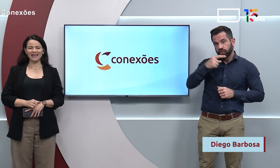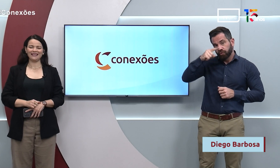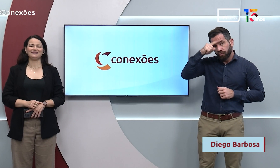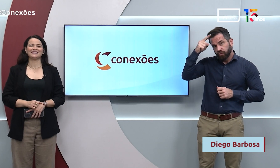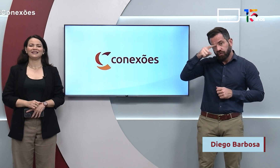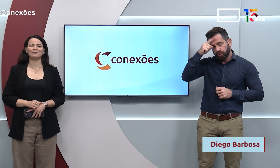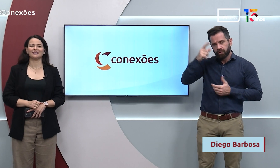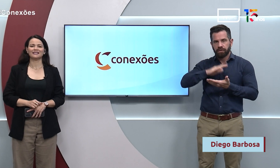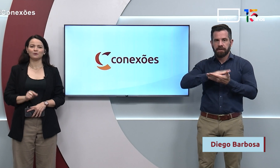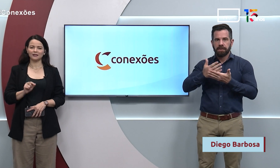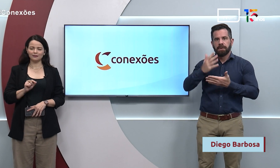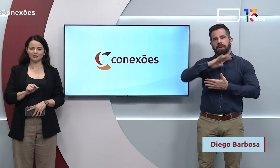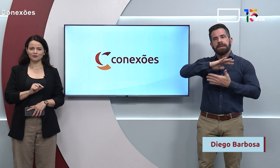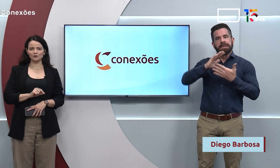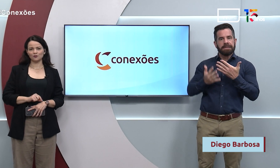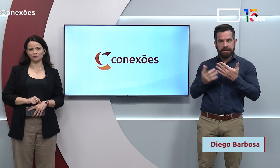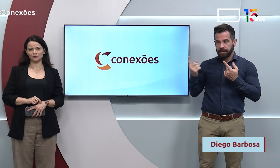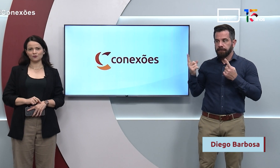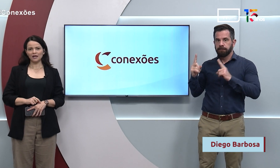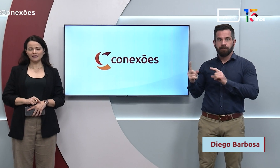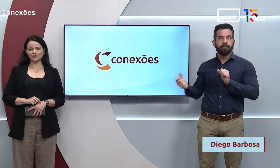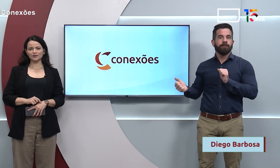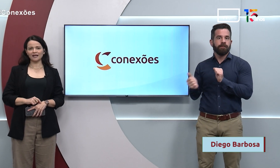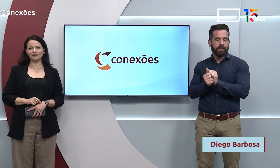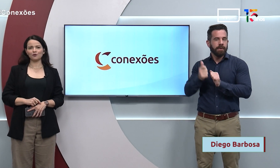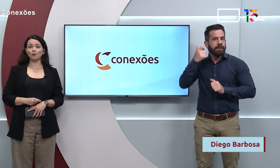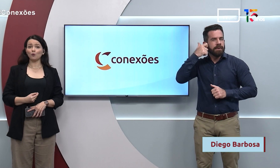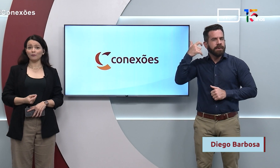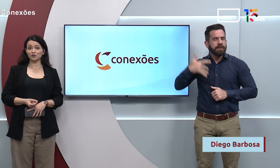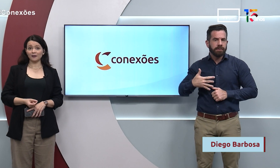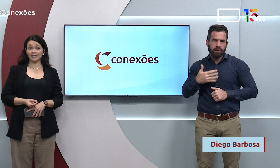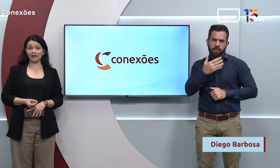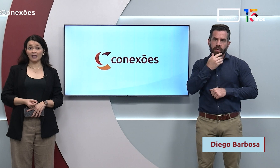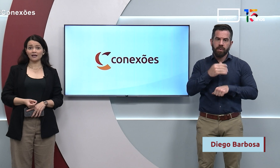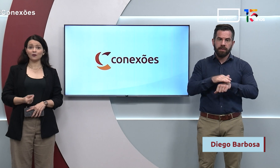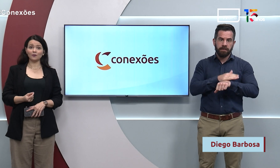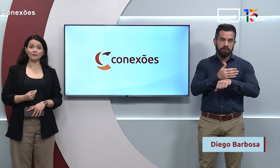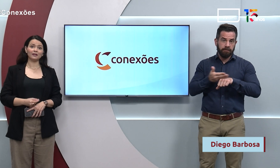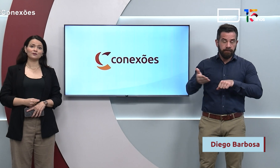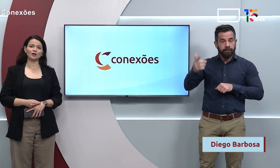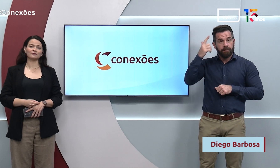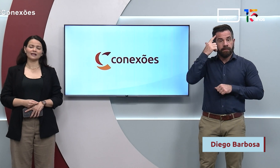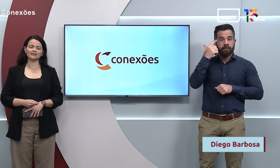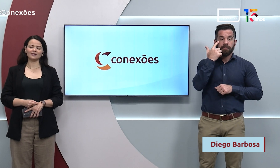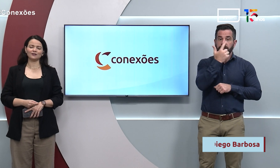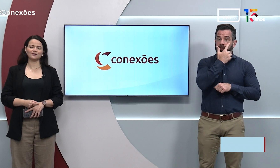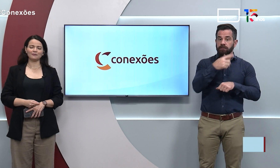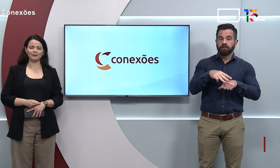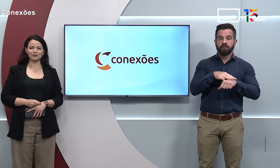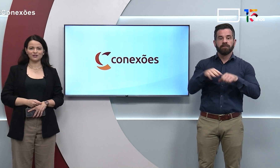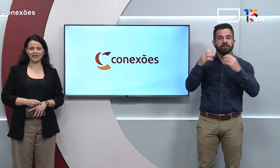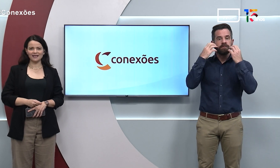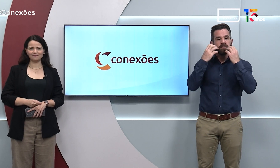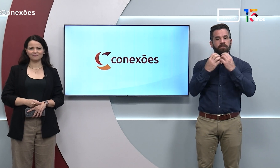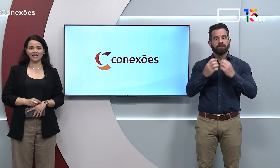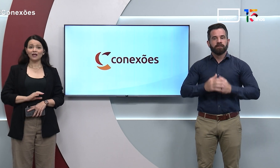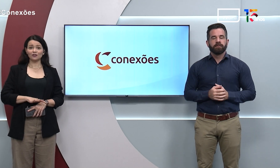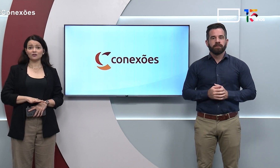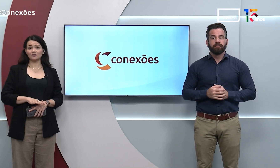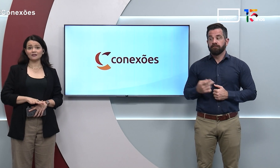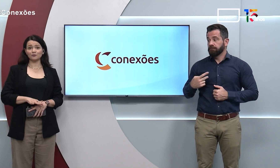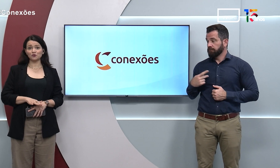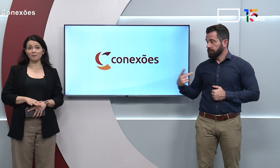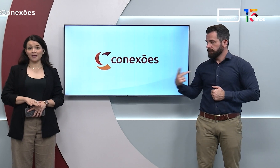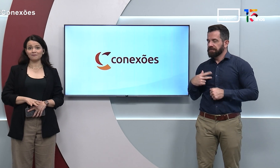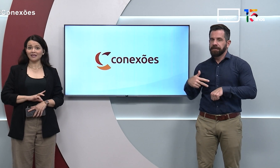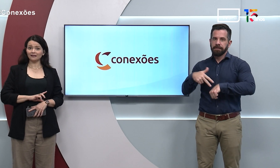Barbosa. Ele faz a interpretação para Libras no estúdio e se descreve como um homem de pele clara, com cabelos e olhos castanhos e barba cheia. Nós